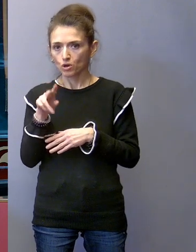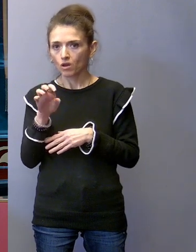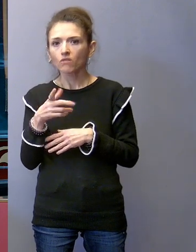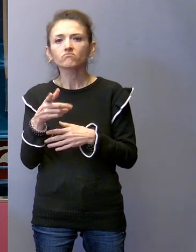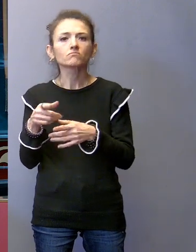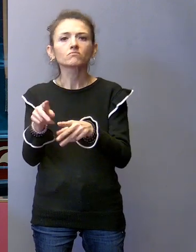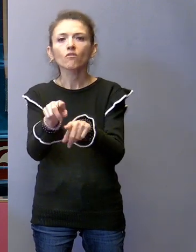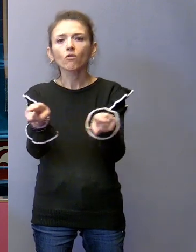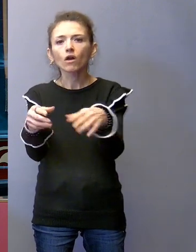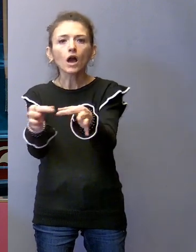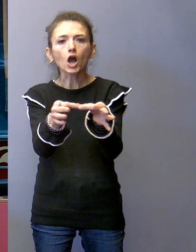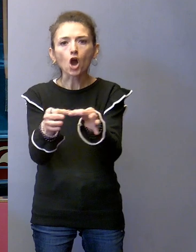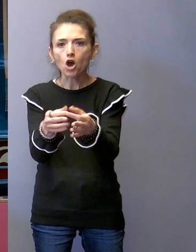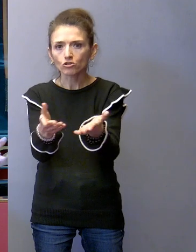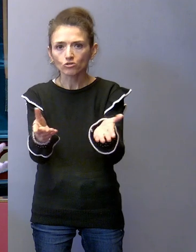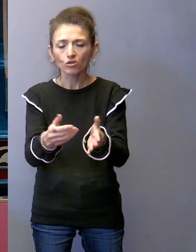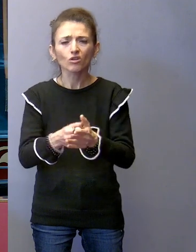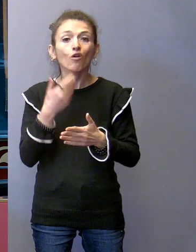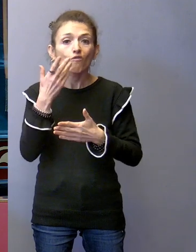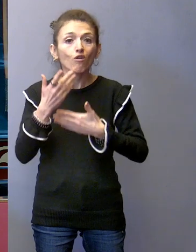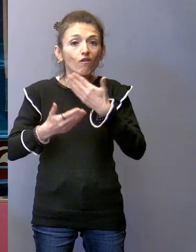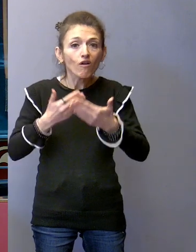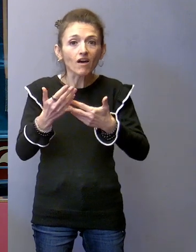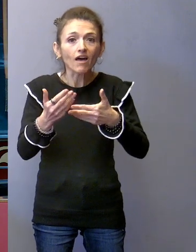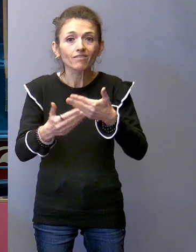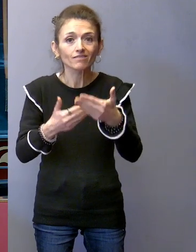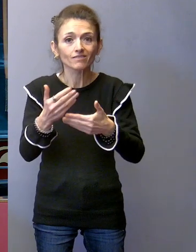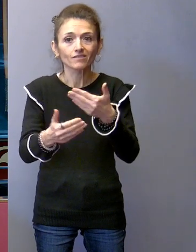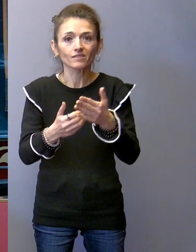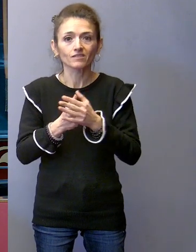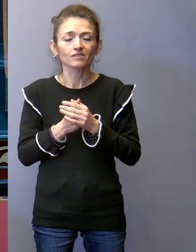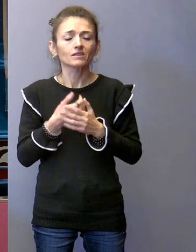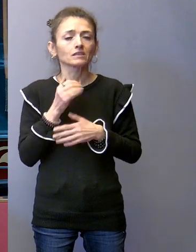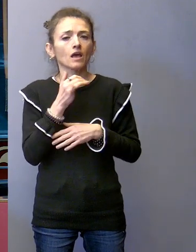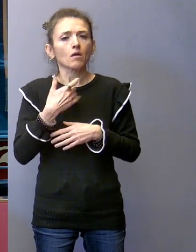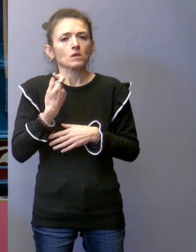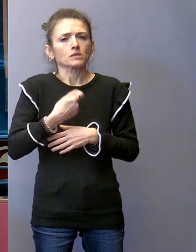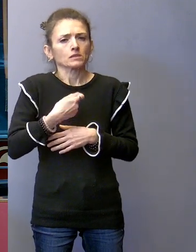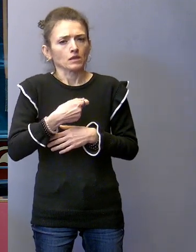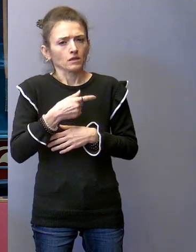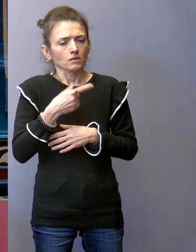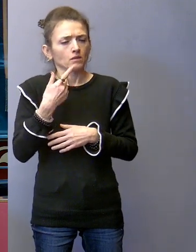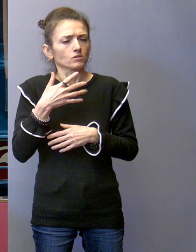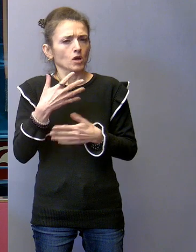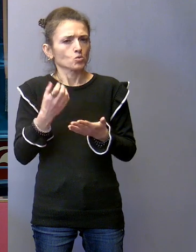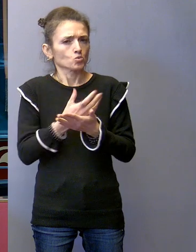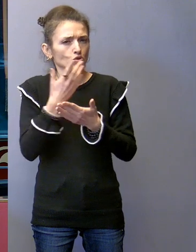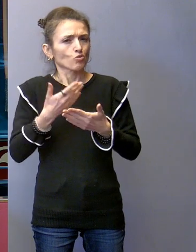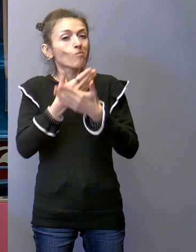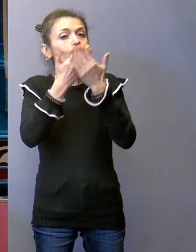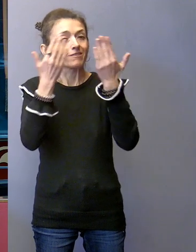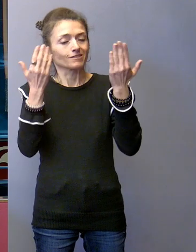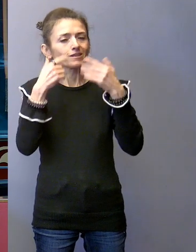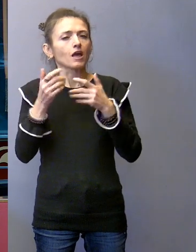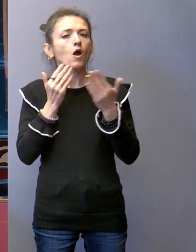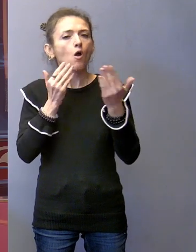d'accordo Io volevo andare avanti prego presidente come è successo anche stamattina in conferenza